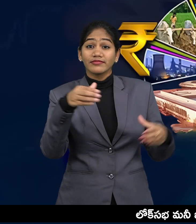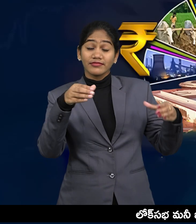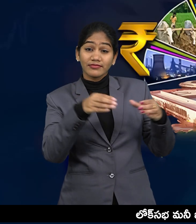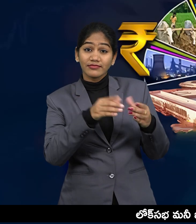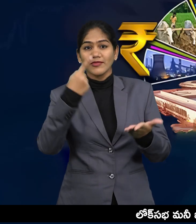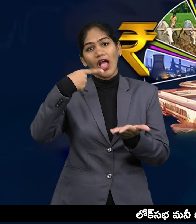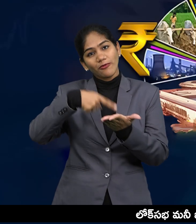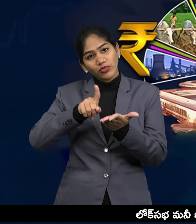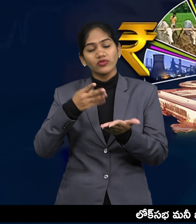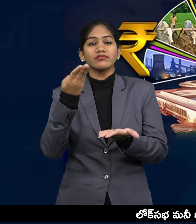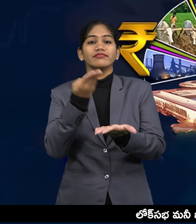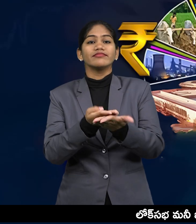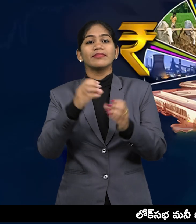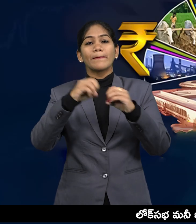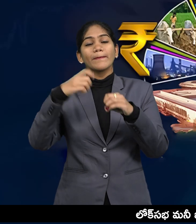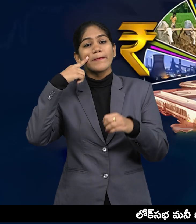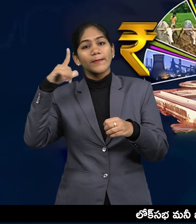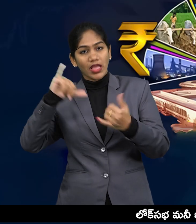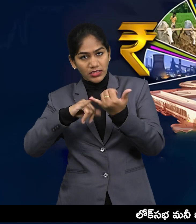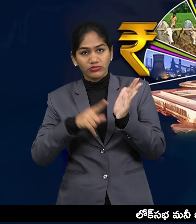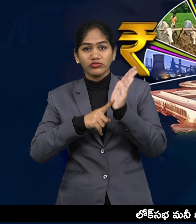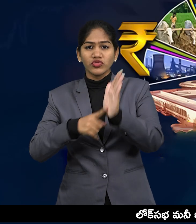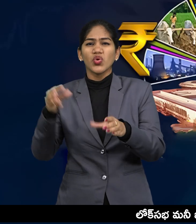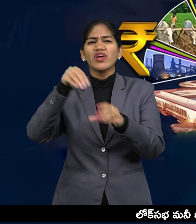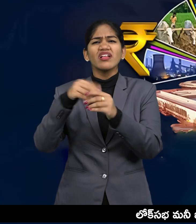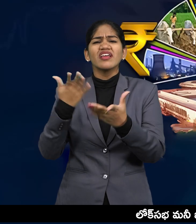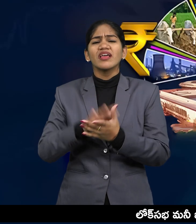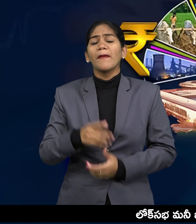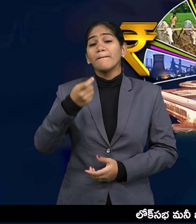లోక్సభ మనీ బిల్లులతో సహా బిల్లులను ఆమోదిస్తుంది